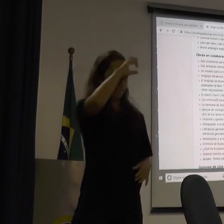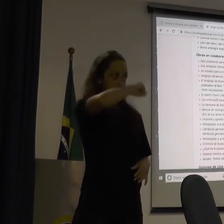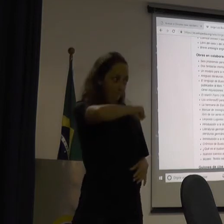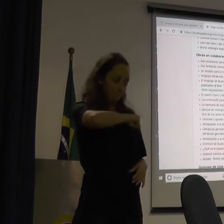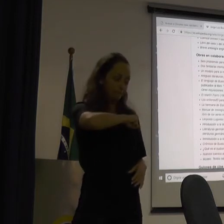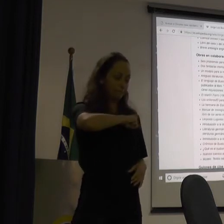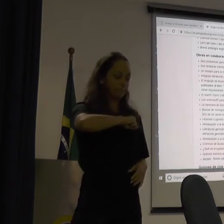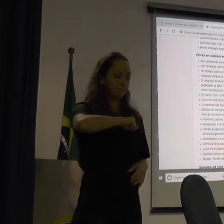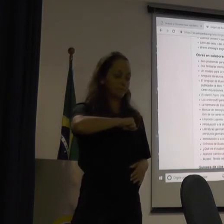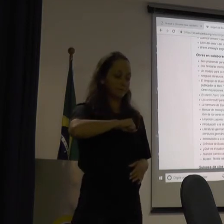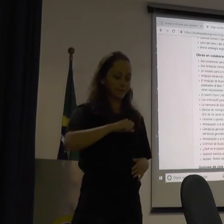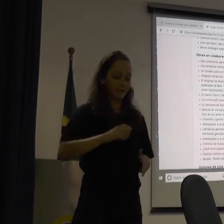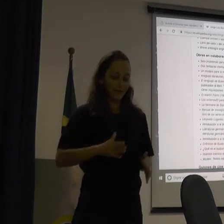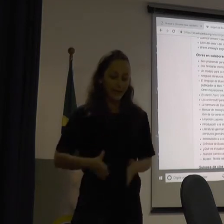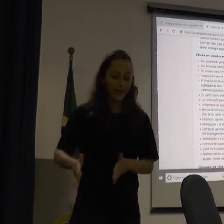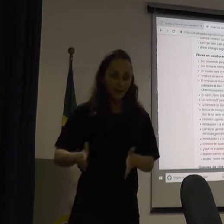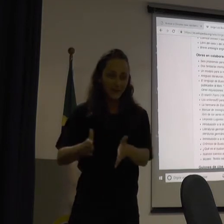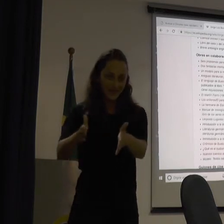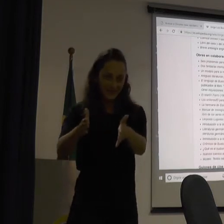A sexta lição